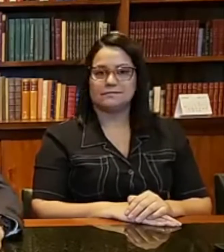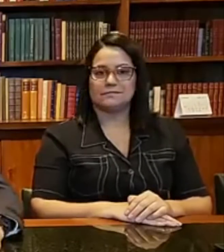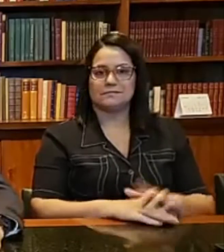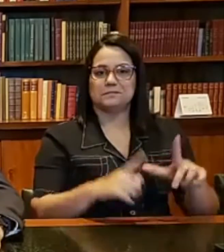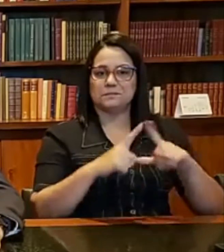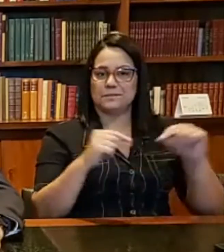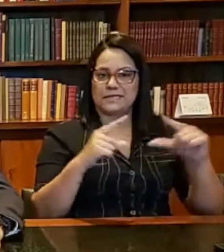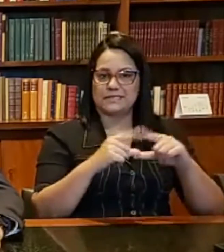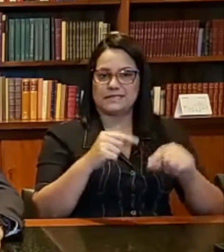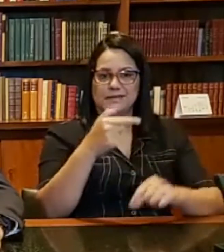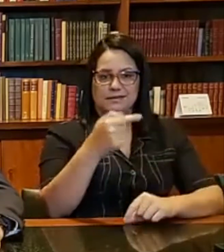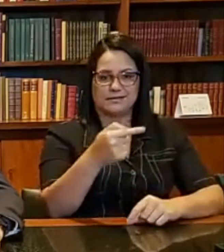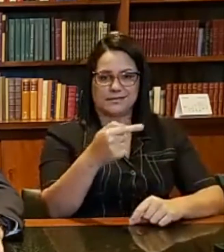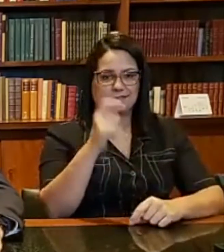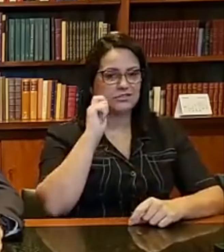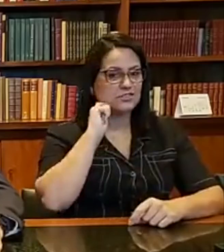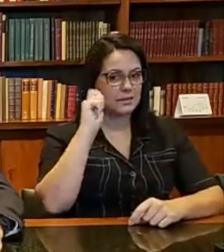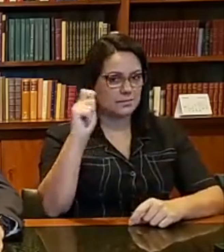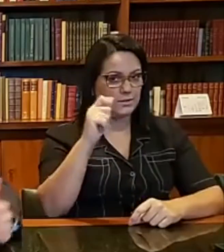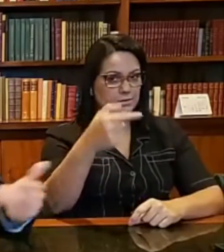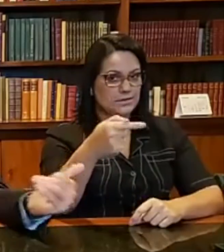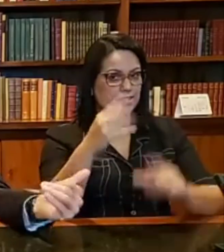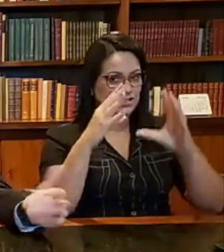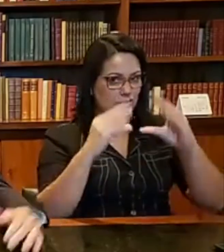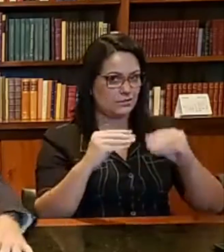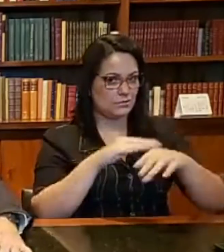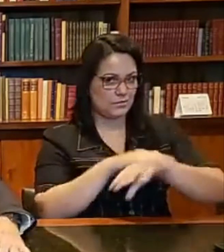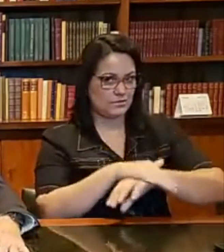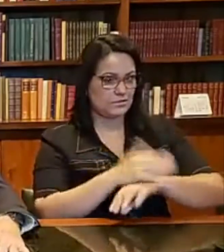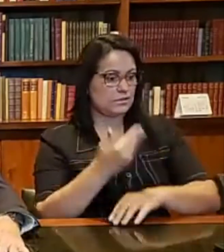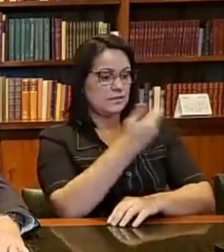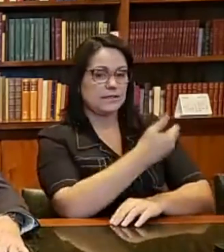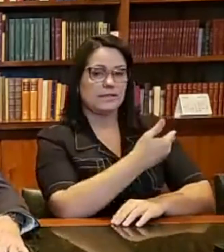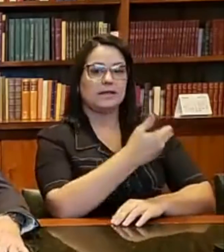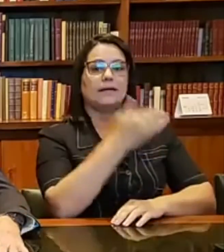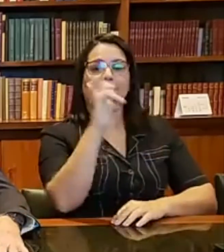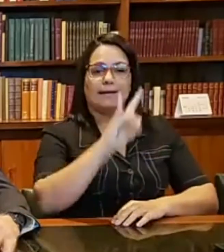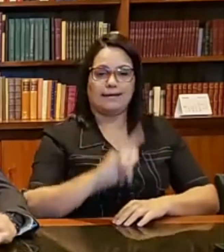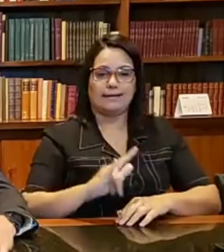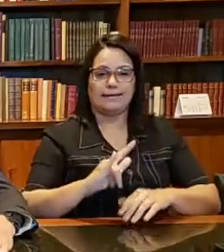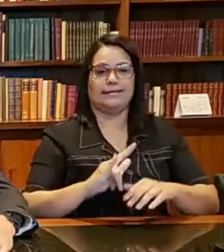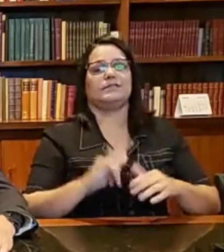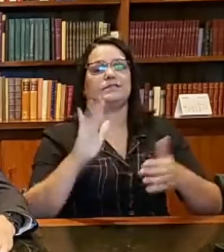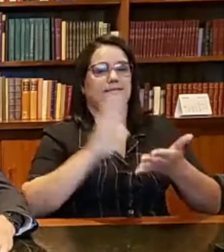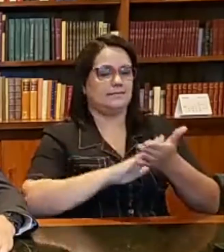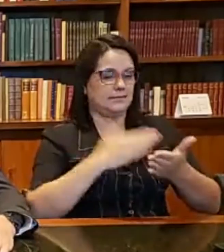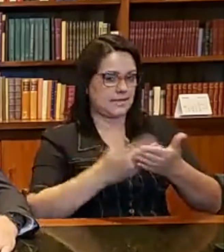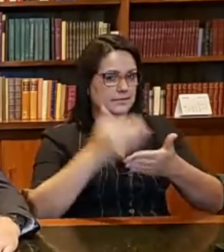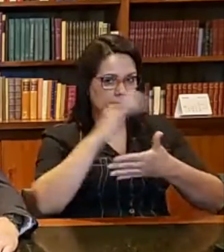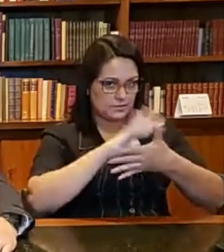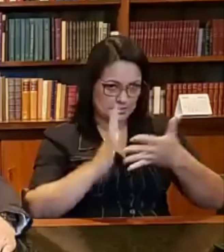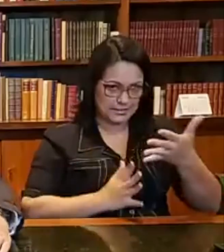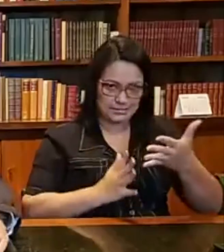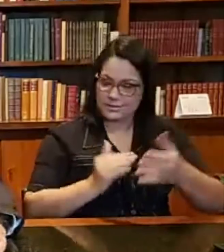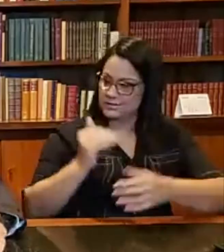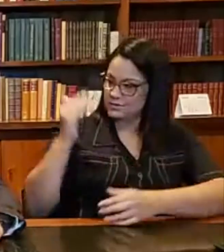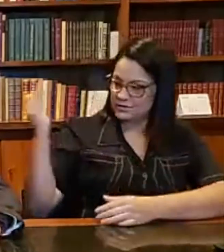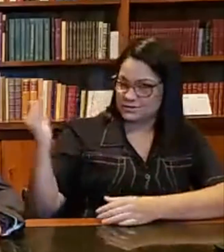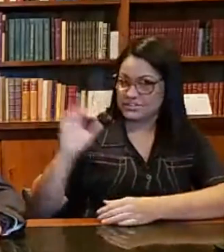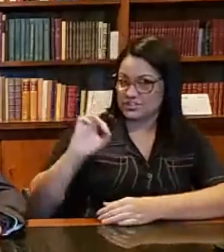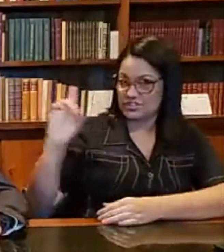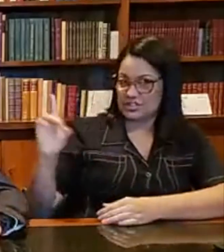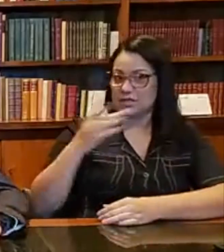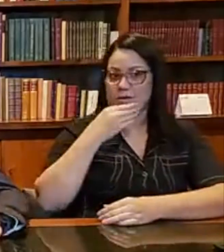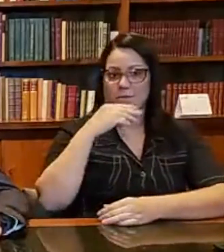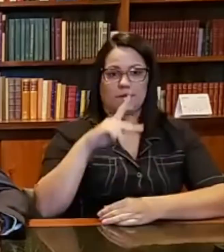Brasília, 19 de abril, 19 horas. A Elisângela, na minha esquerda, nosso intérprete Libras, e à direita o